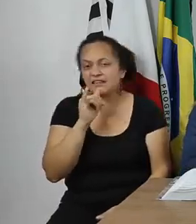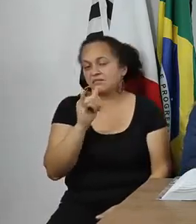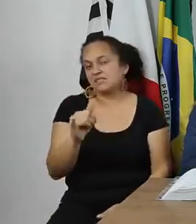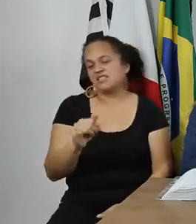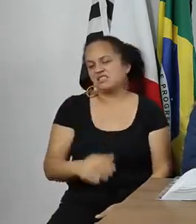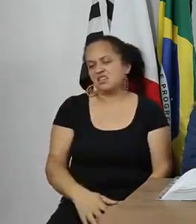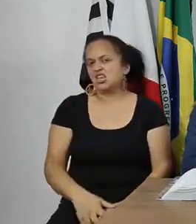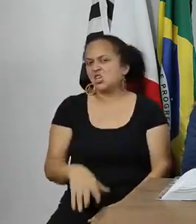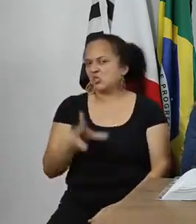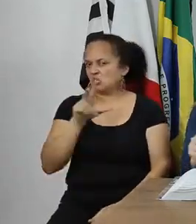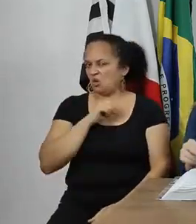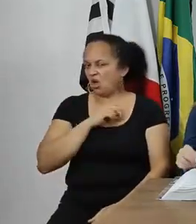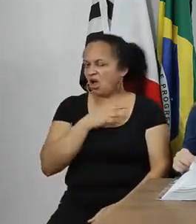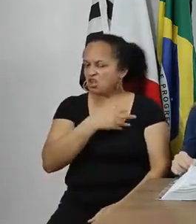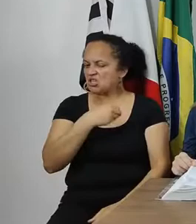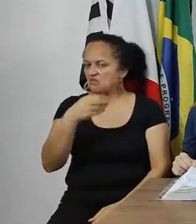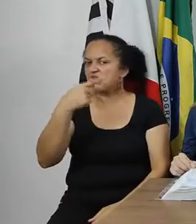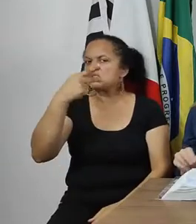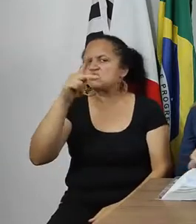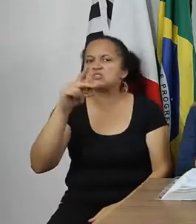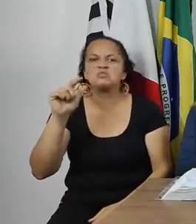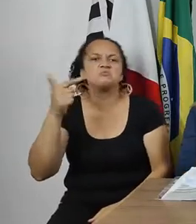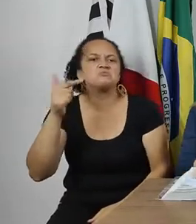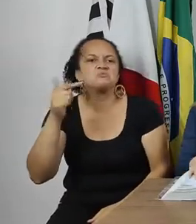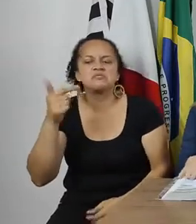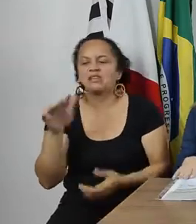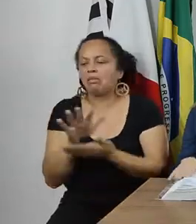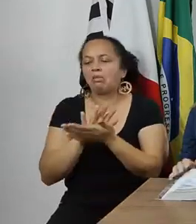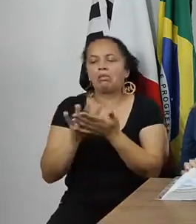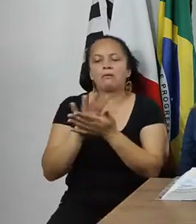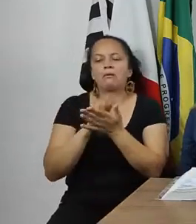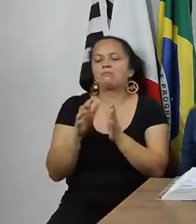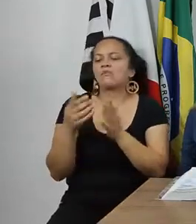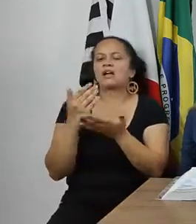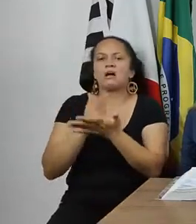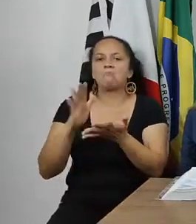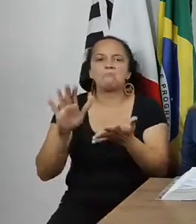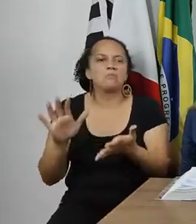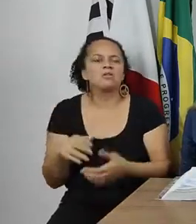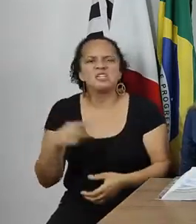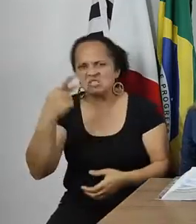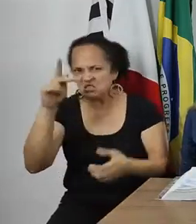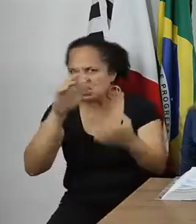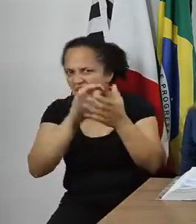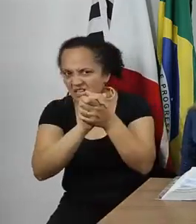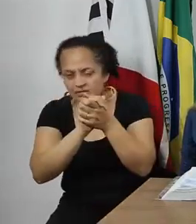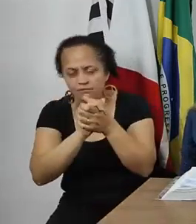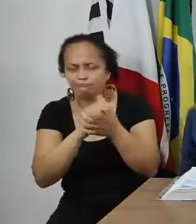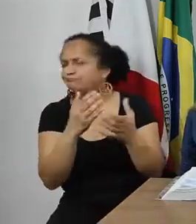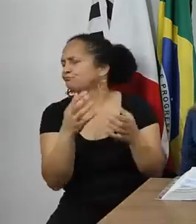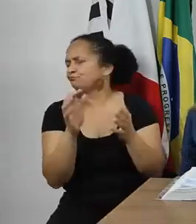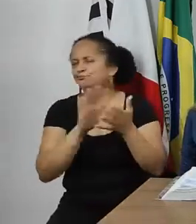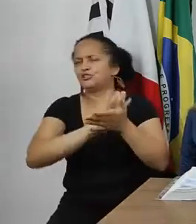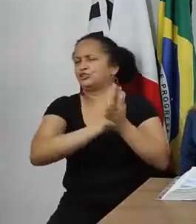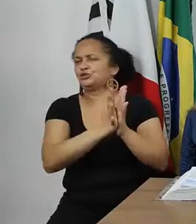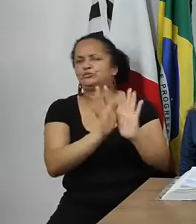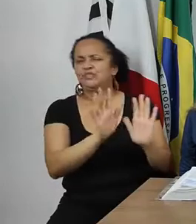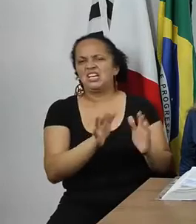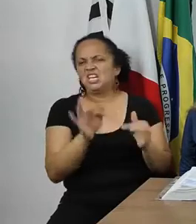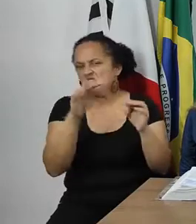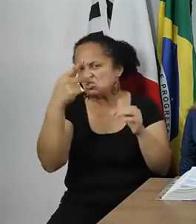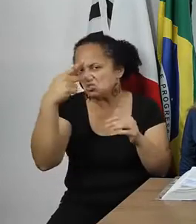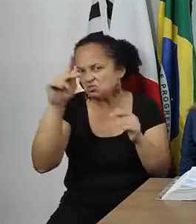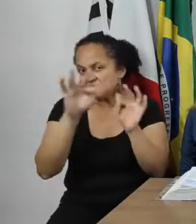mais jeito, o seu casamento não tem mais jeito, aquela sua família, pode